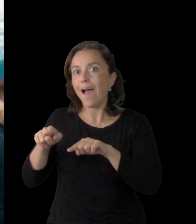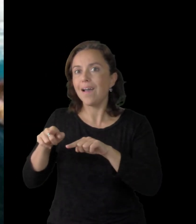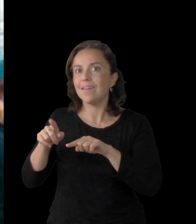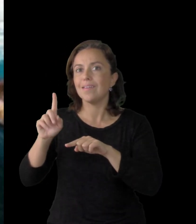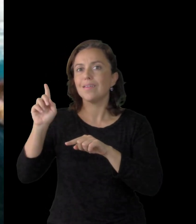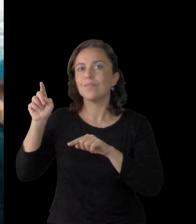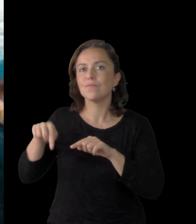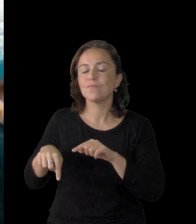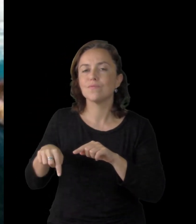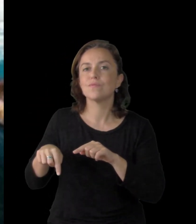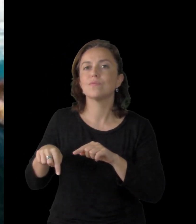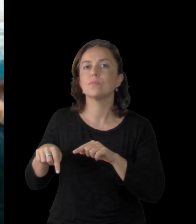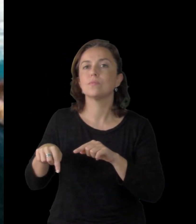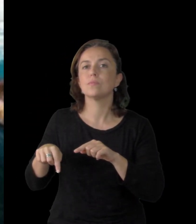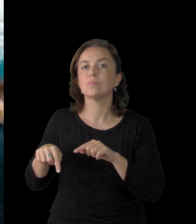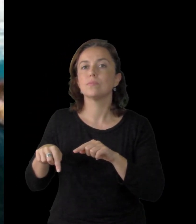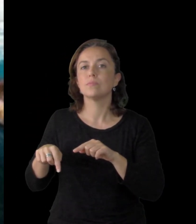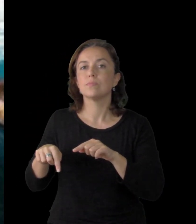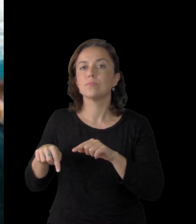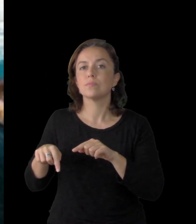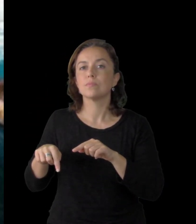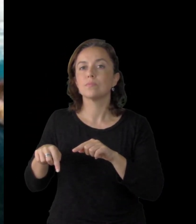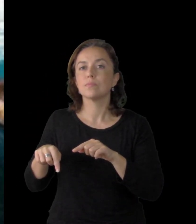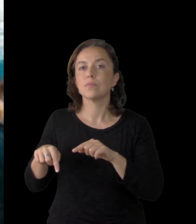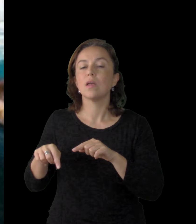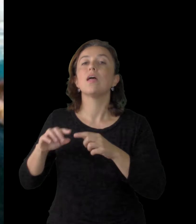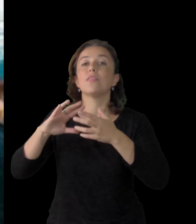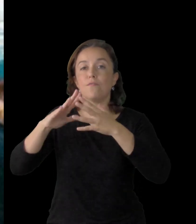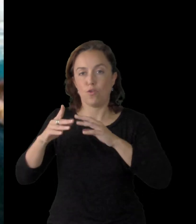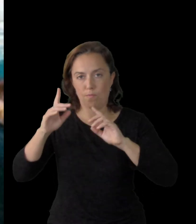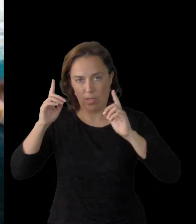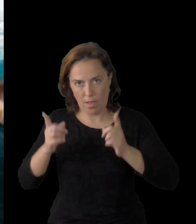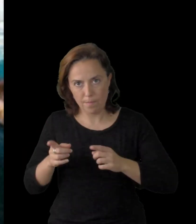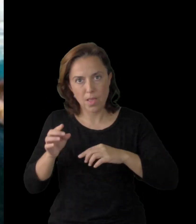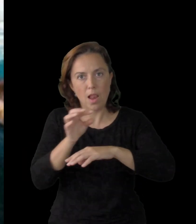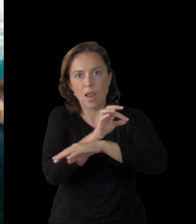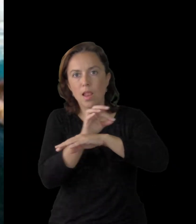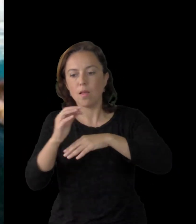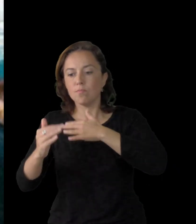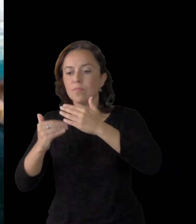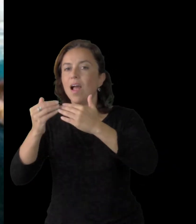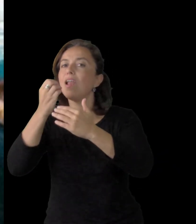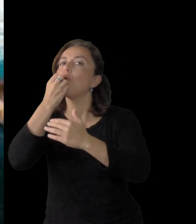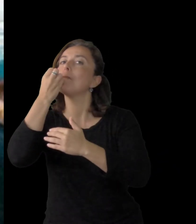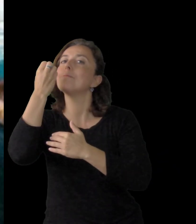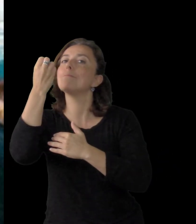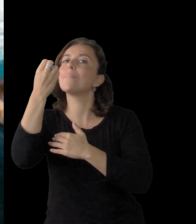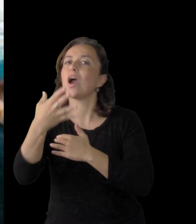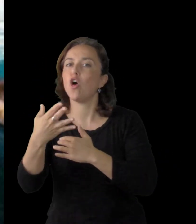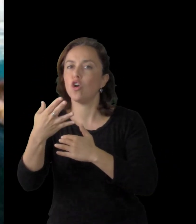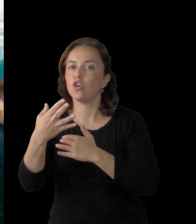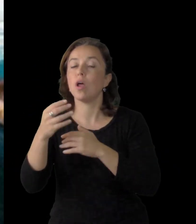tendremos justamente de forma lineal un progreso hacia lo mejor que se llama